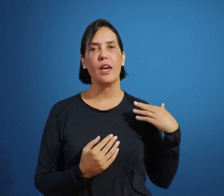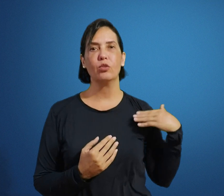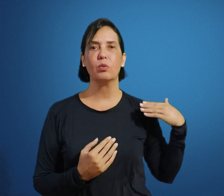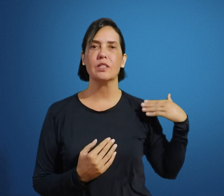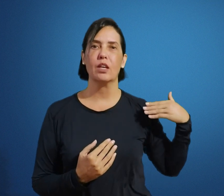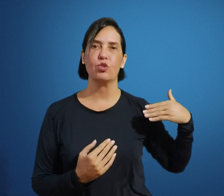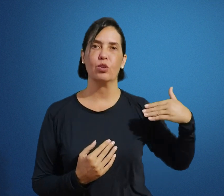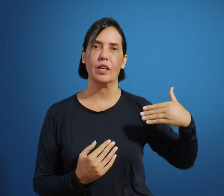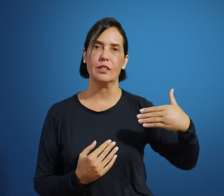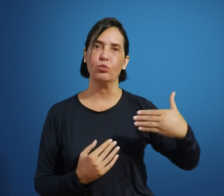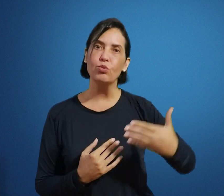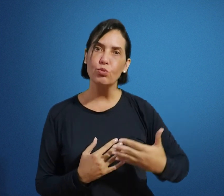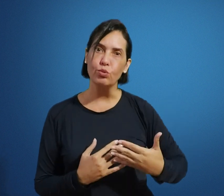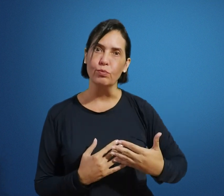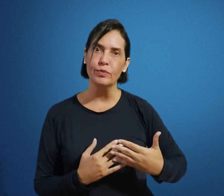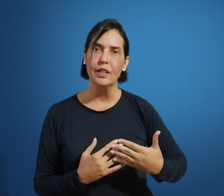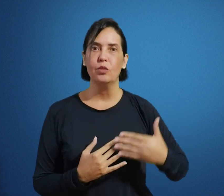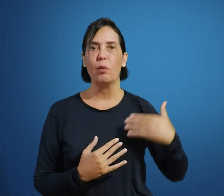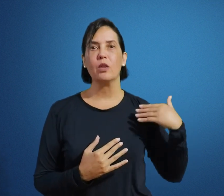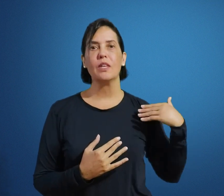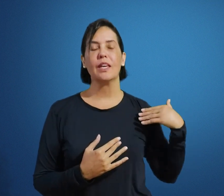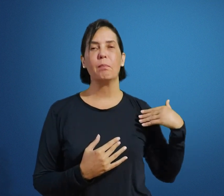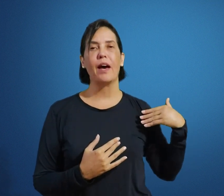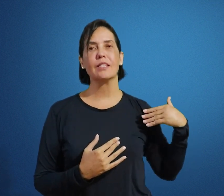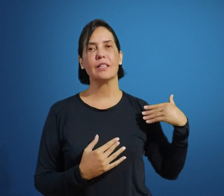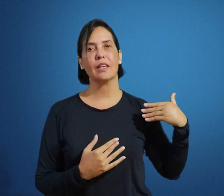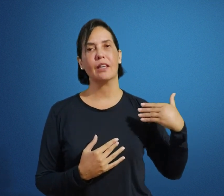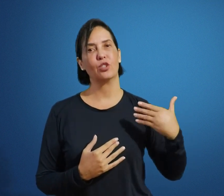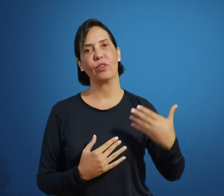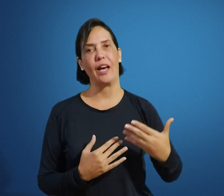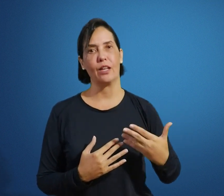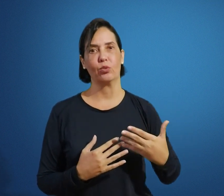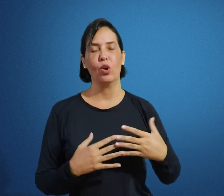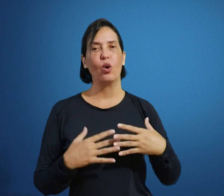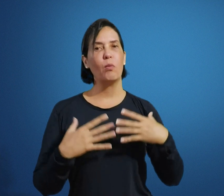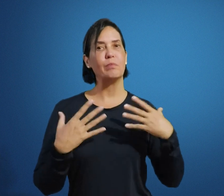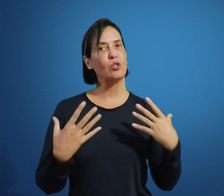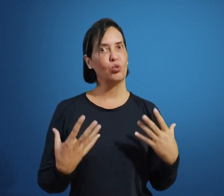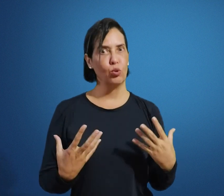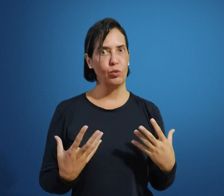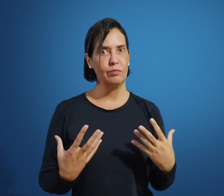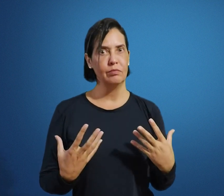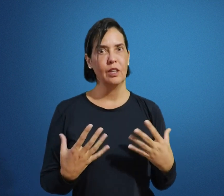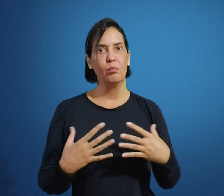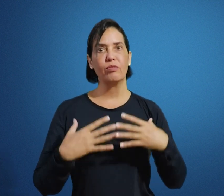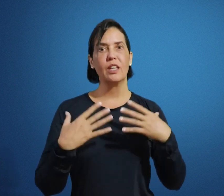do processo de educação do surdo, no momento em que ele passa a ser identificado como uma pessoa proveniente